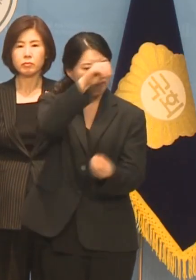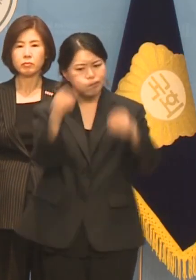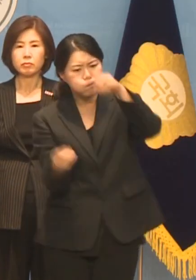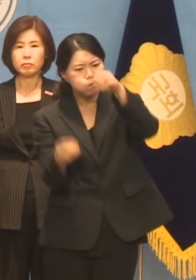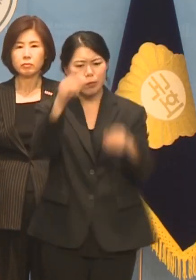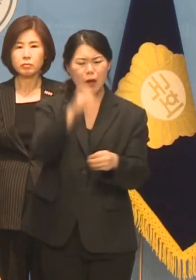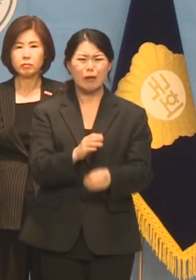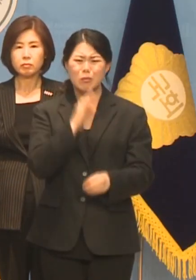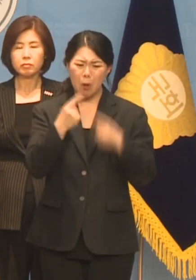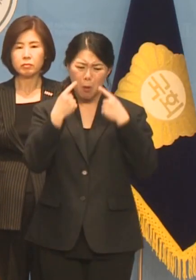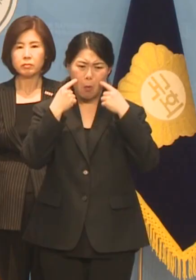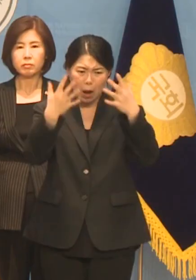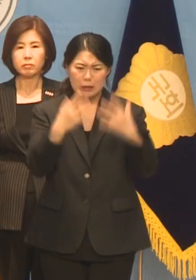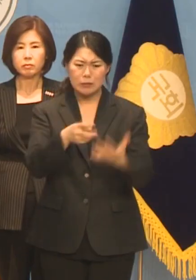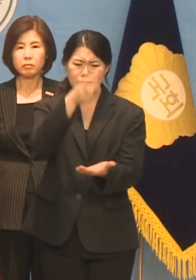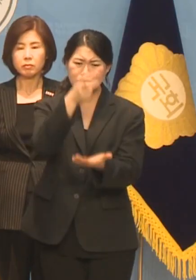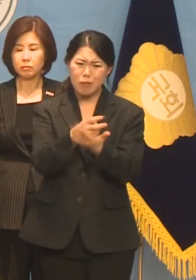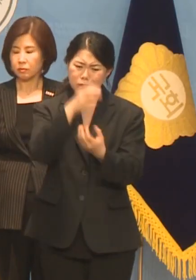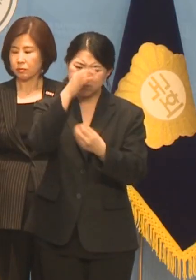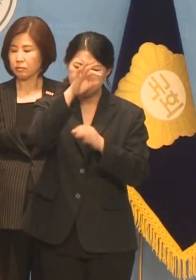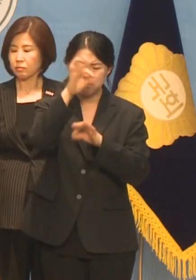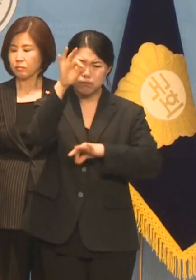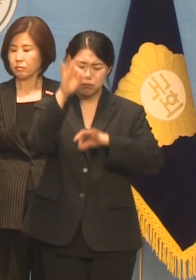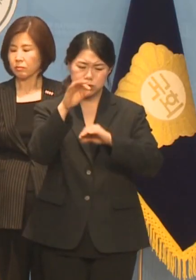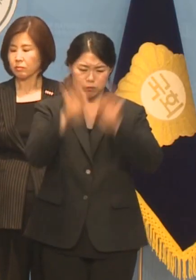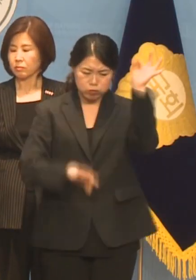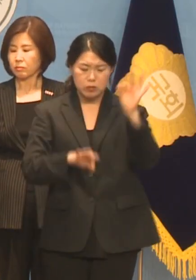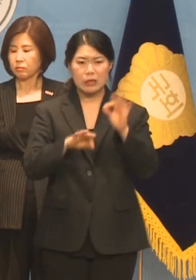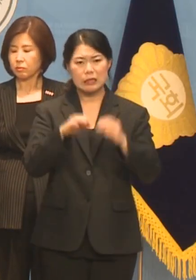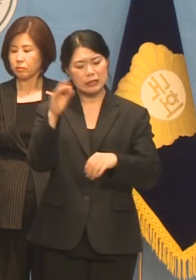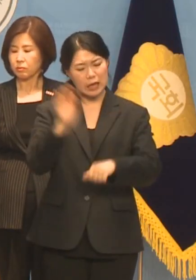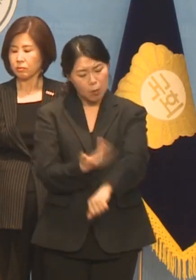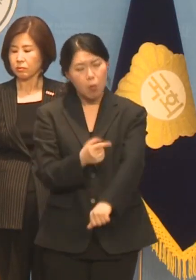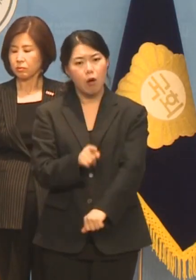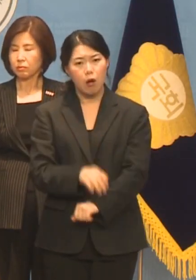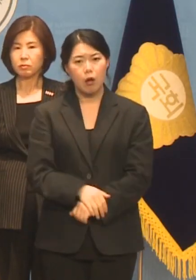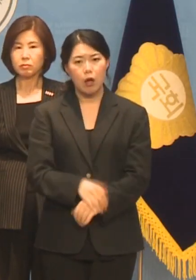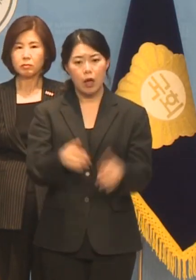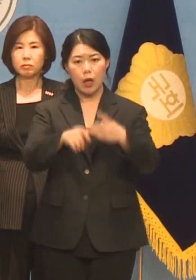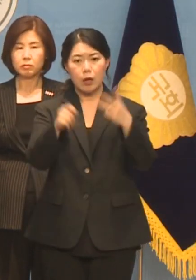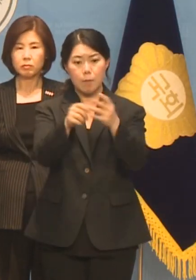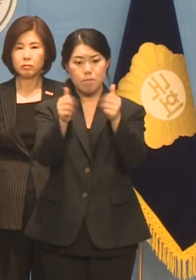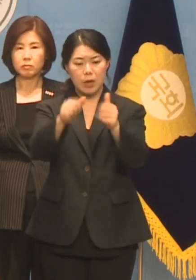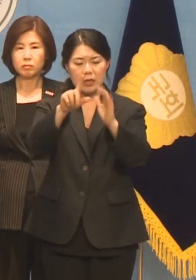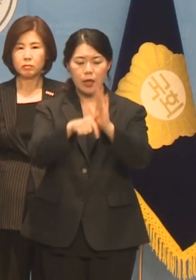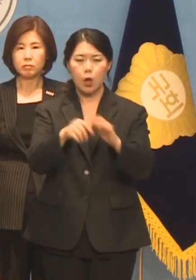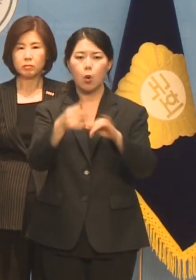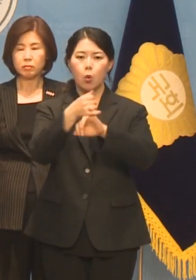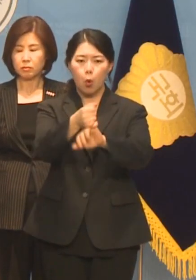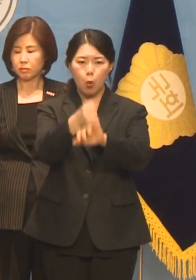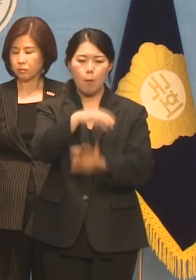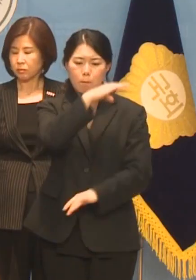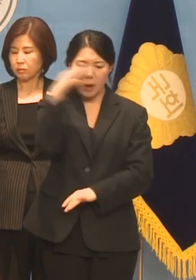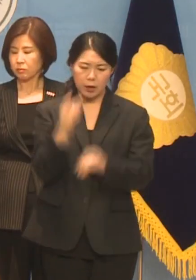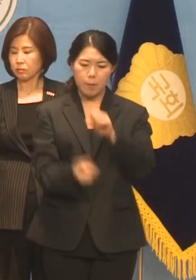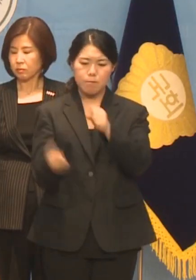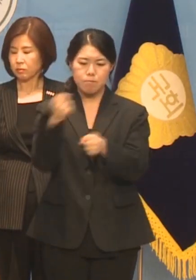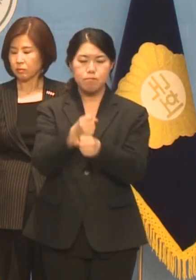보아도 명백한 법리 오해입니다. 대법원에서 반드시 정리될 거라고